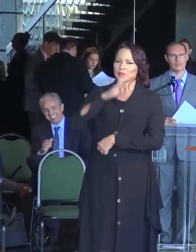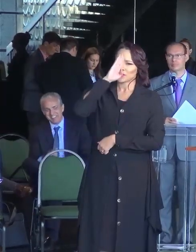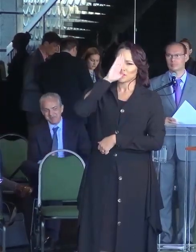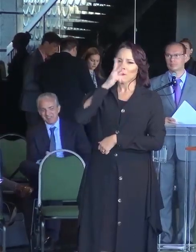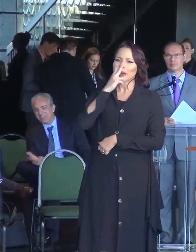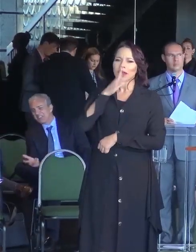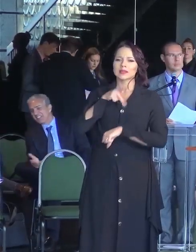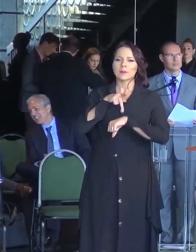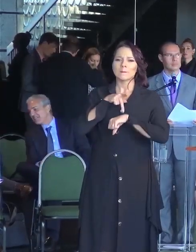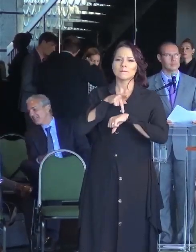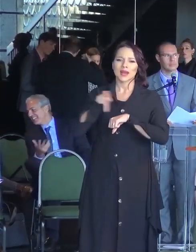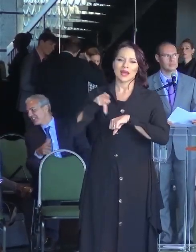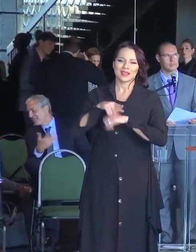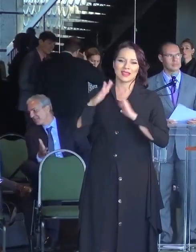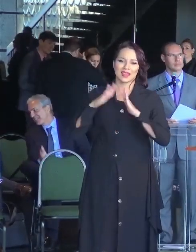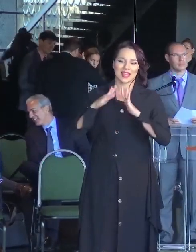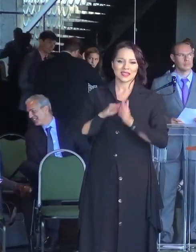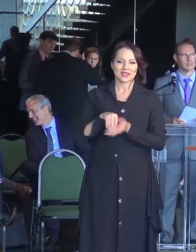casa,